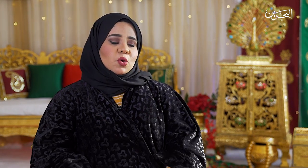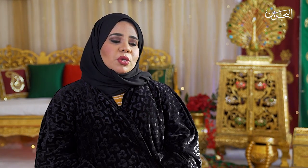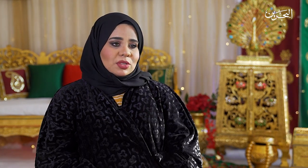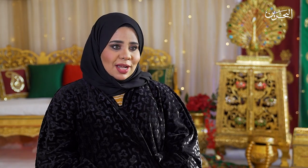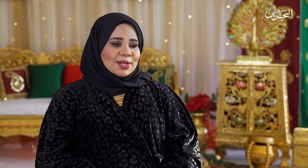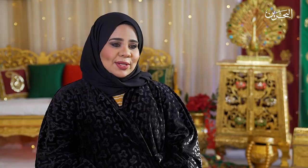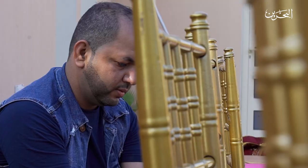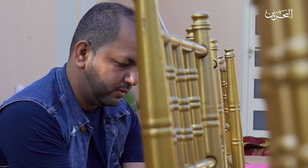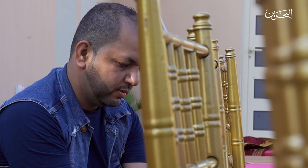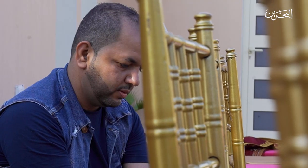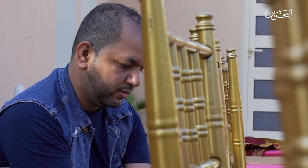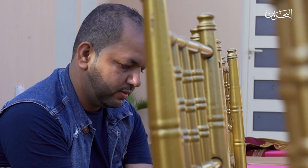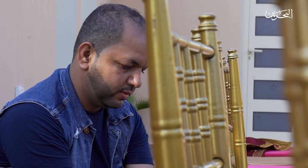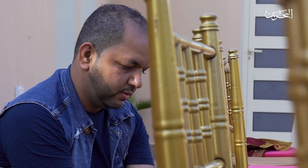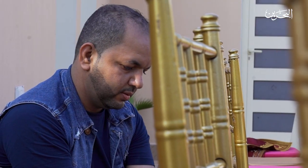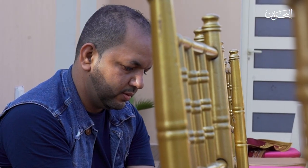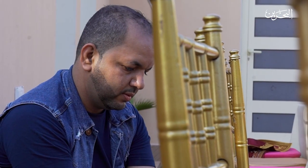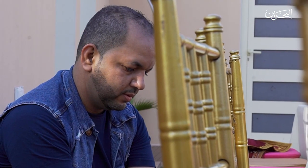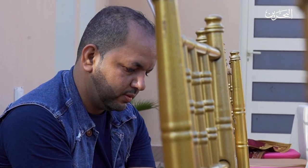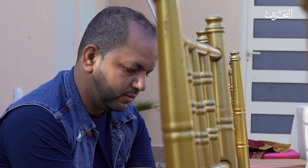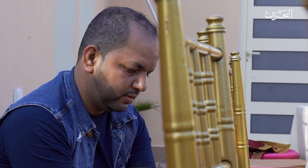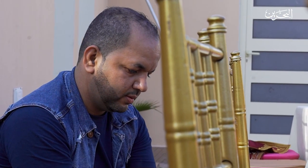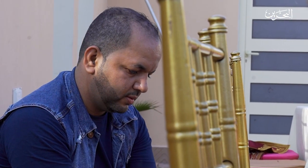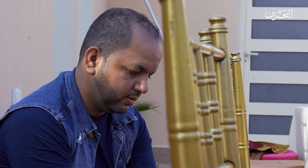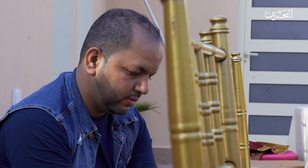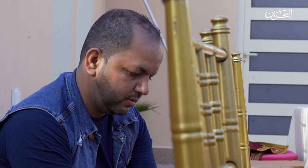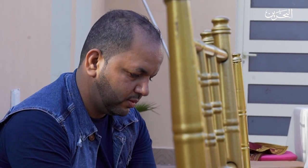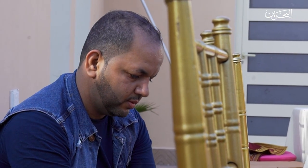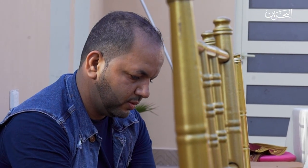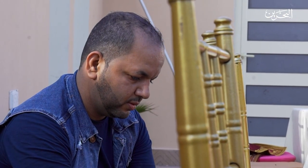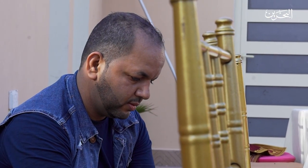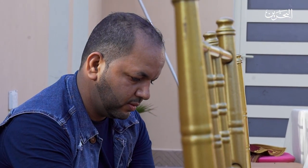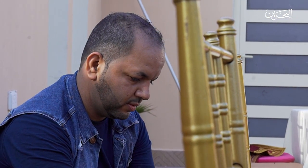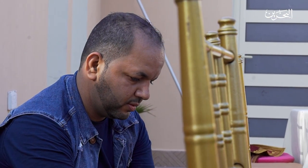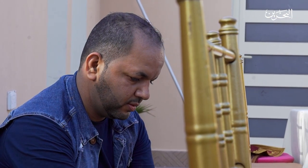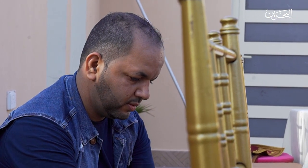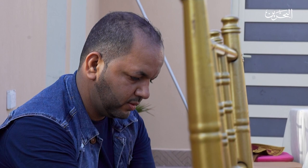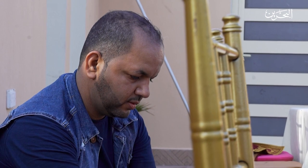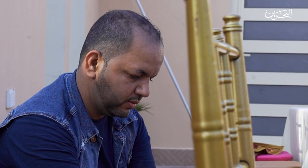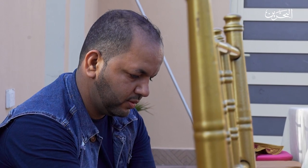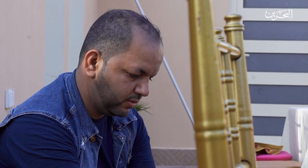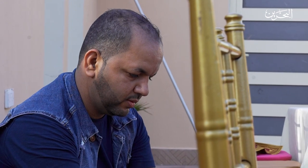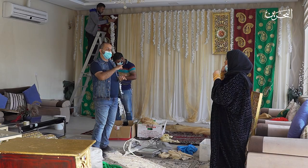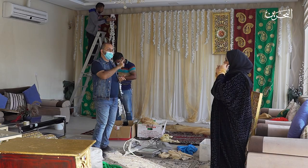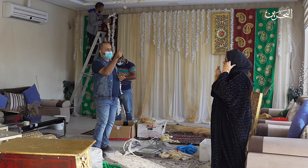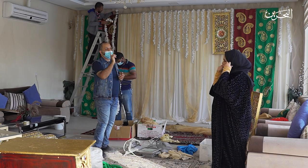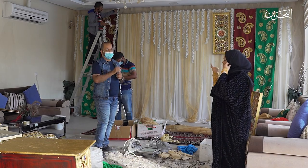الصعوبات والتحديات. إحسين الشجار صاحب مشروع وردة فنان. إحسين يعتبر واحد من